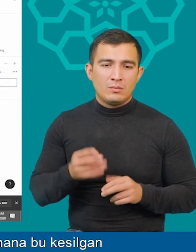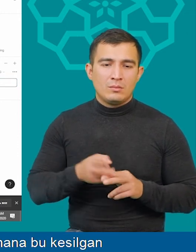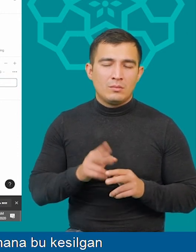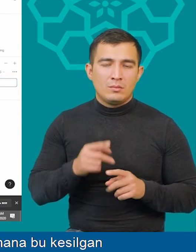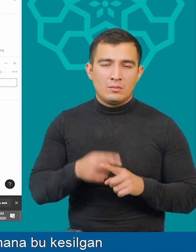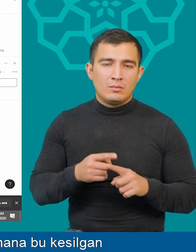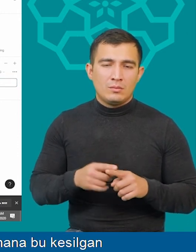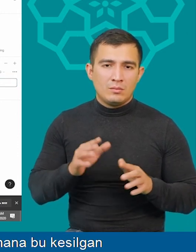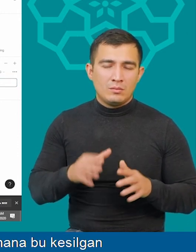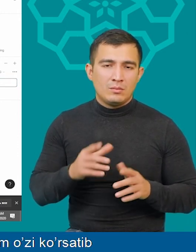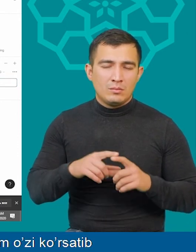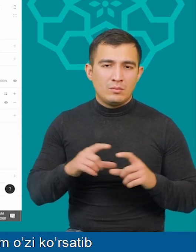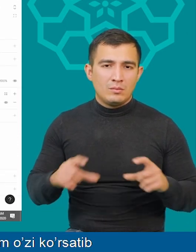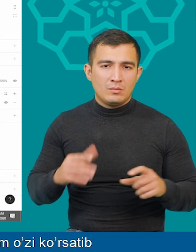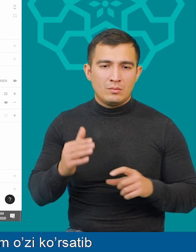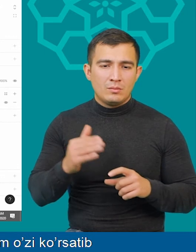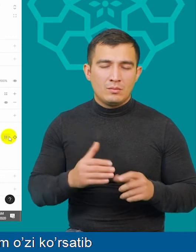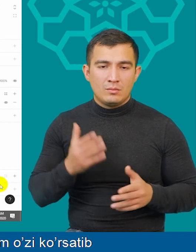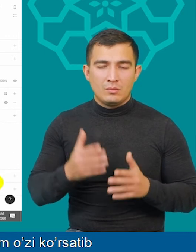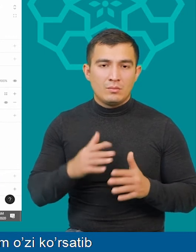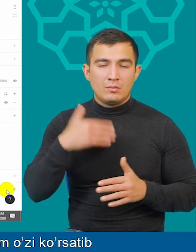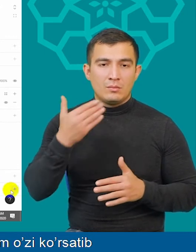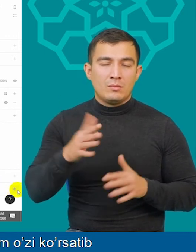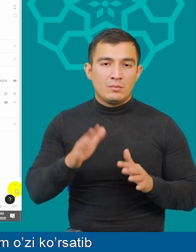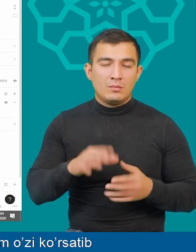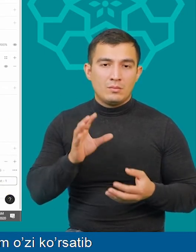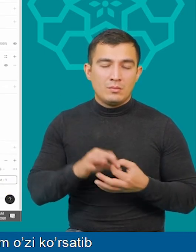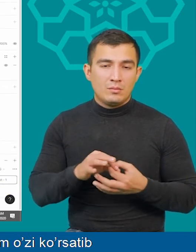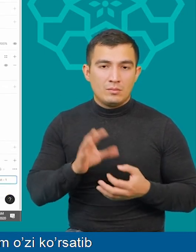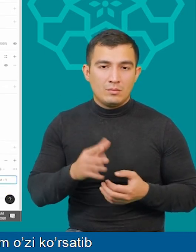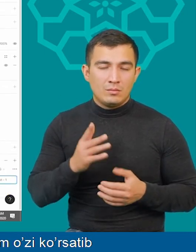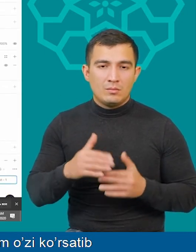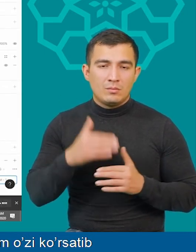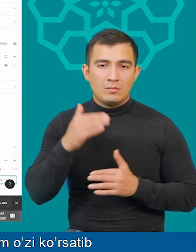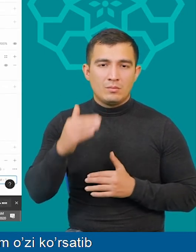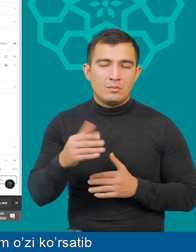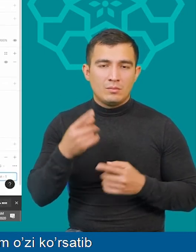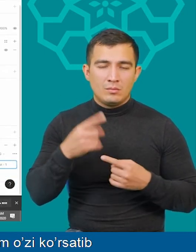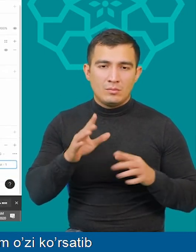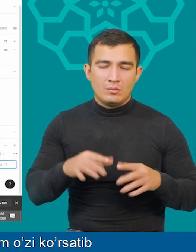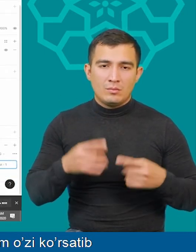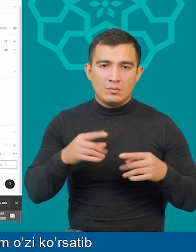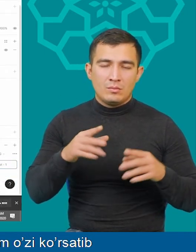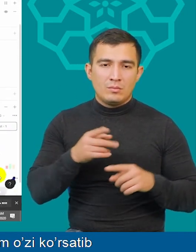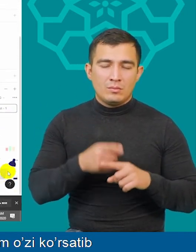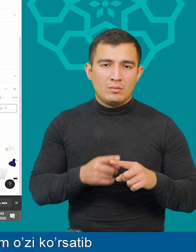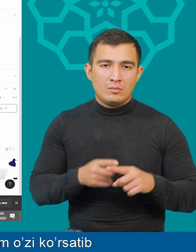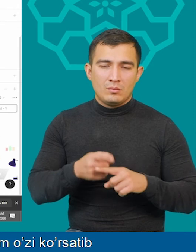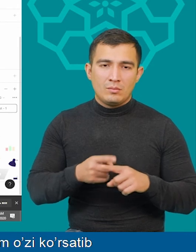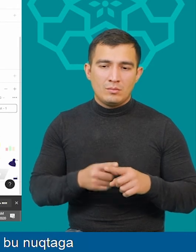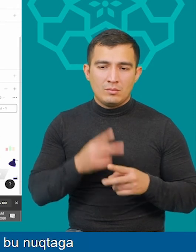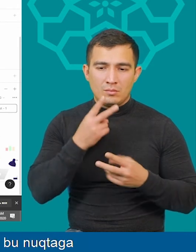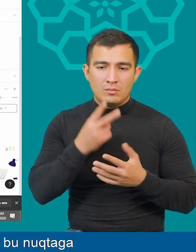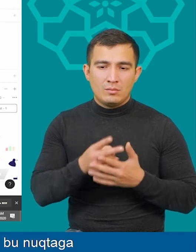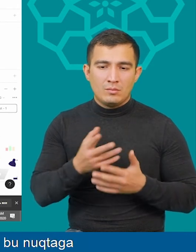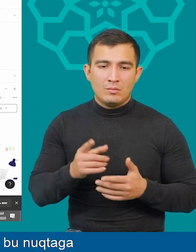joyi, mana bu kesilgan joy. Agar buni bosib eksportni bosadigan bo'lsam, qaranglar, previewni bossam o'zi